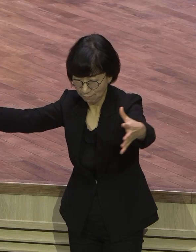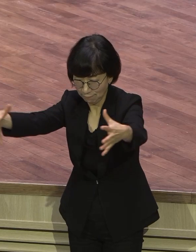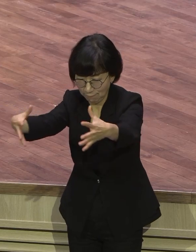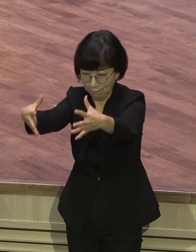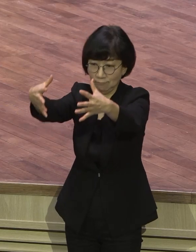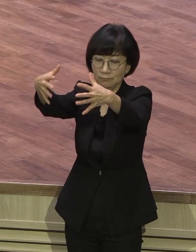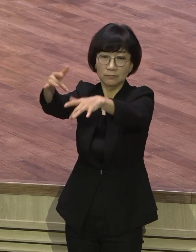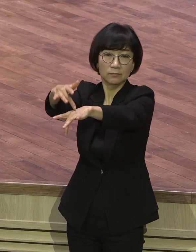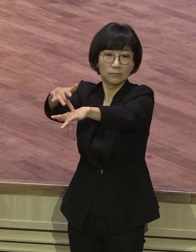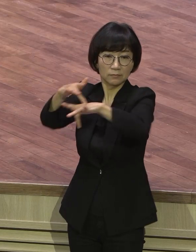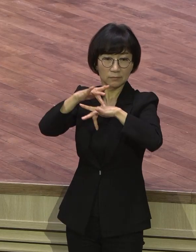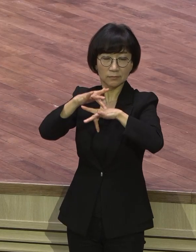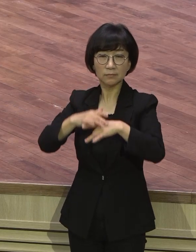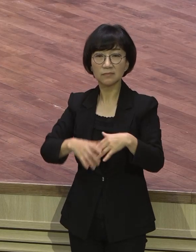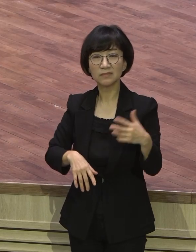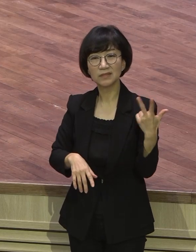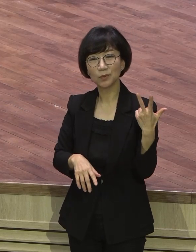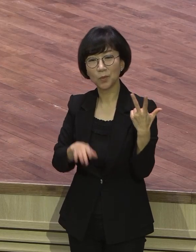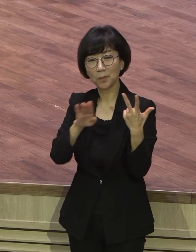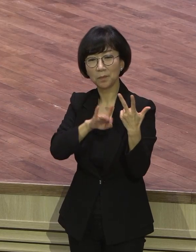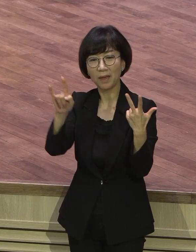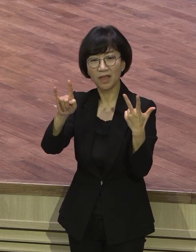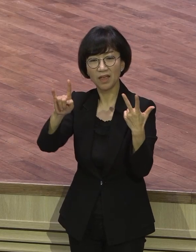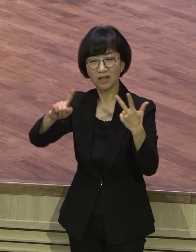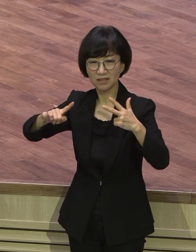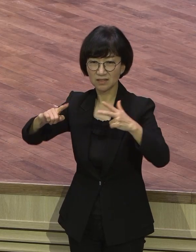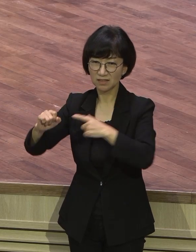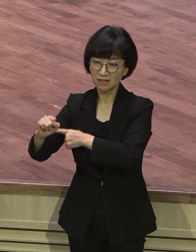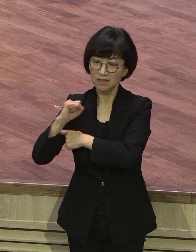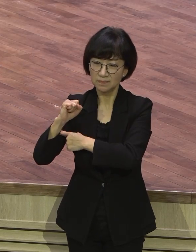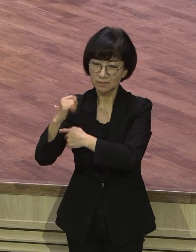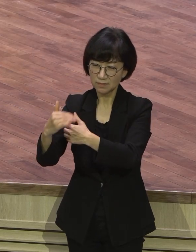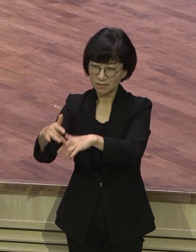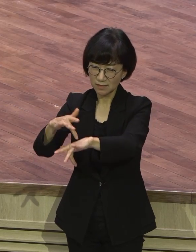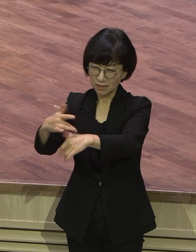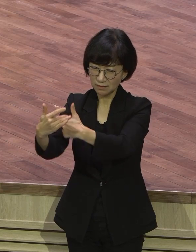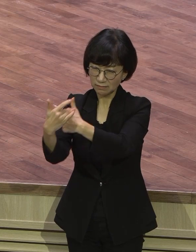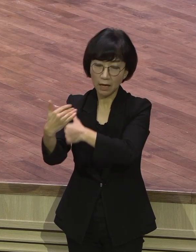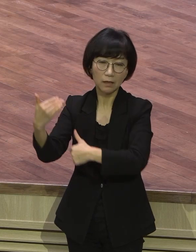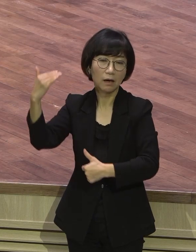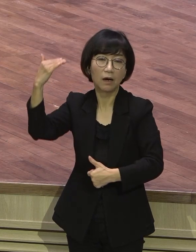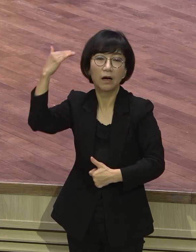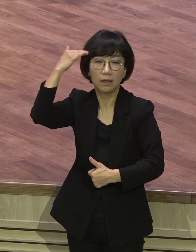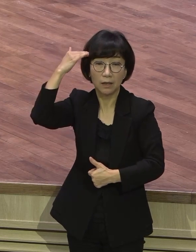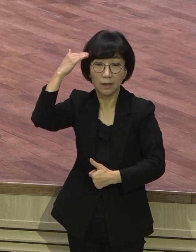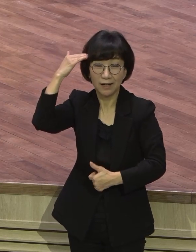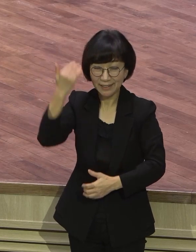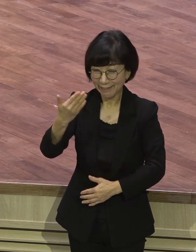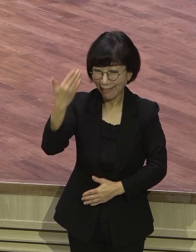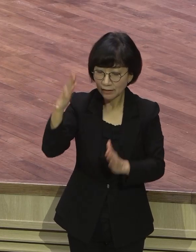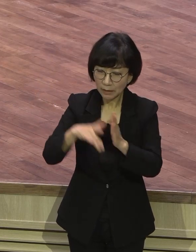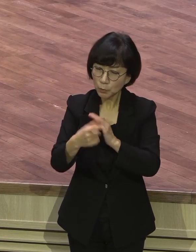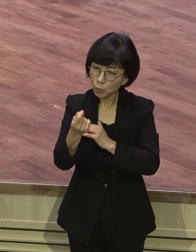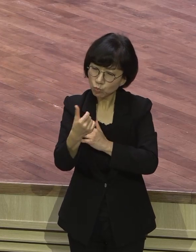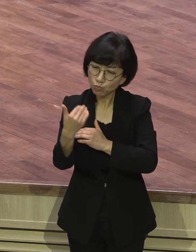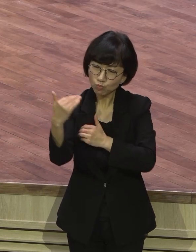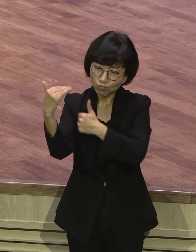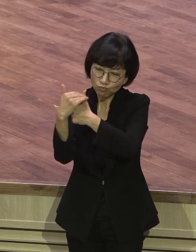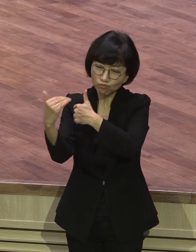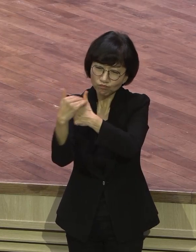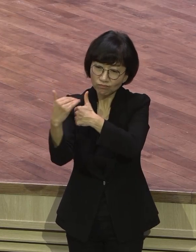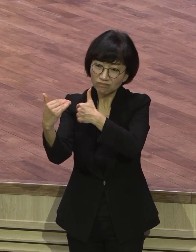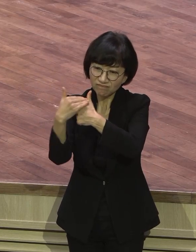일곱배로 더 강한 귀신이 들어와 그래서 이전 행편보다 나중 행편보다 더